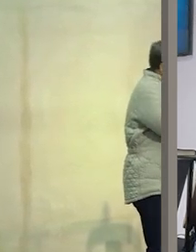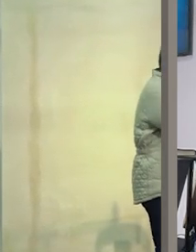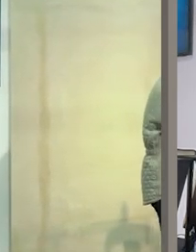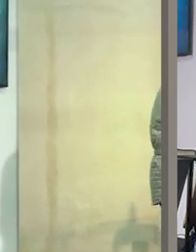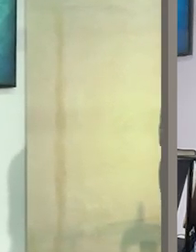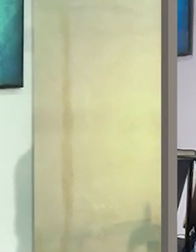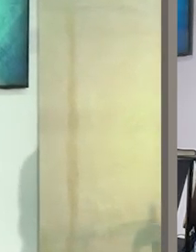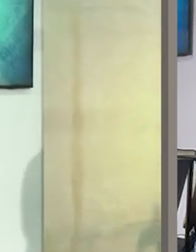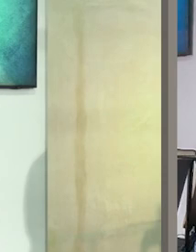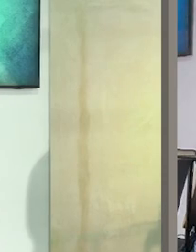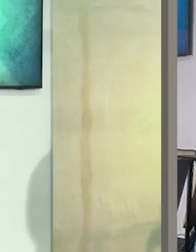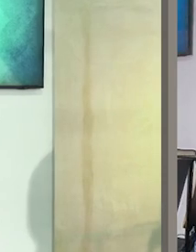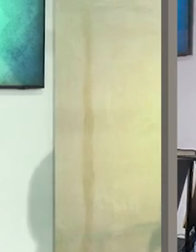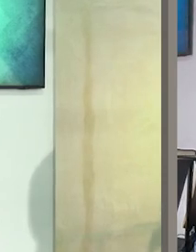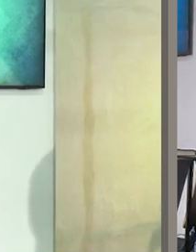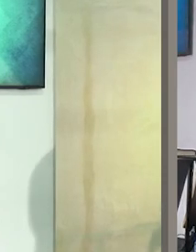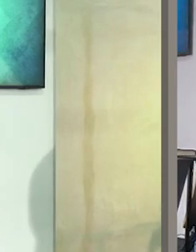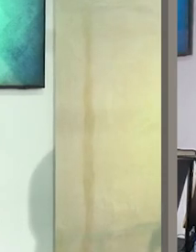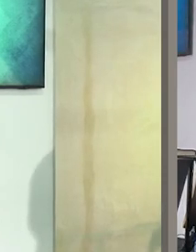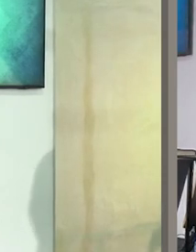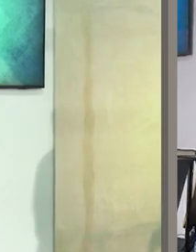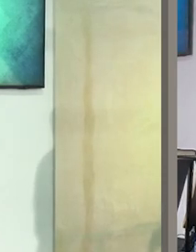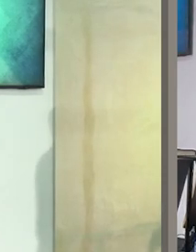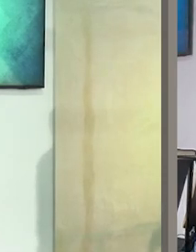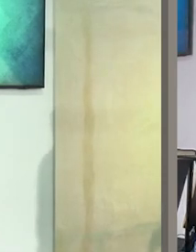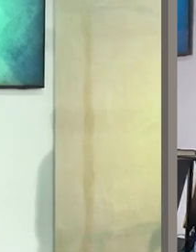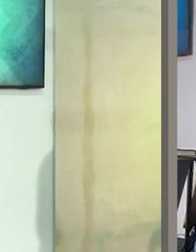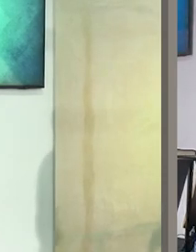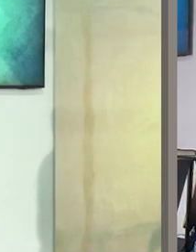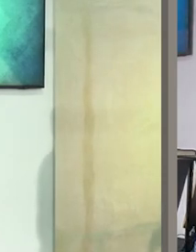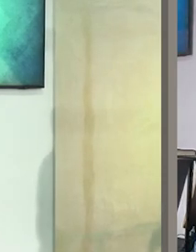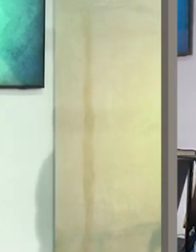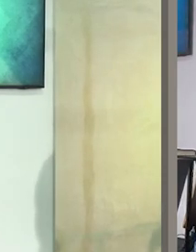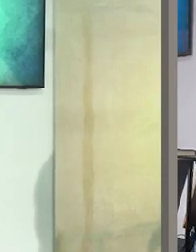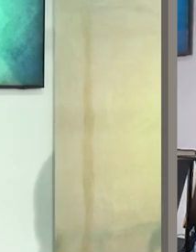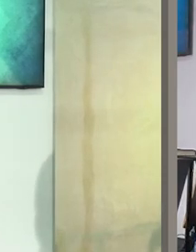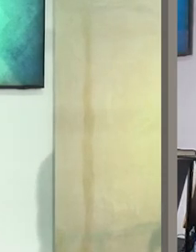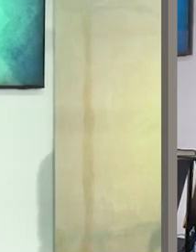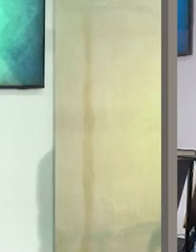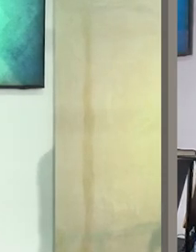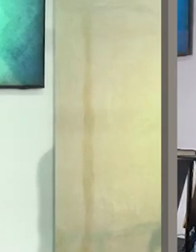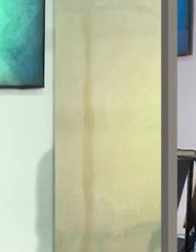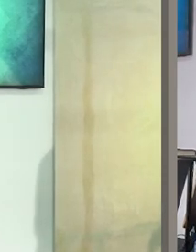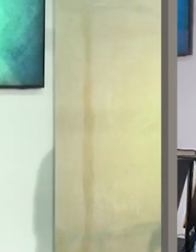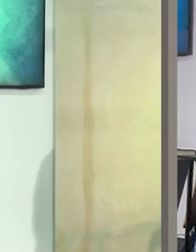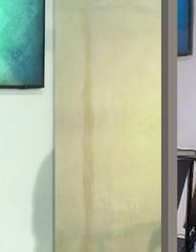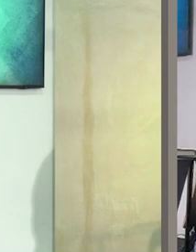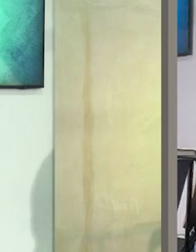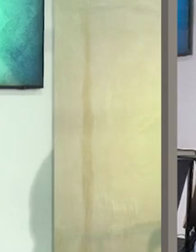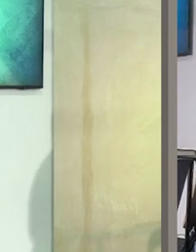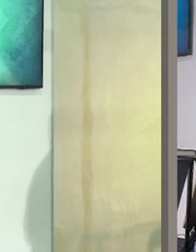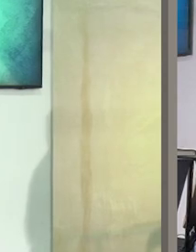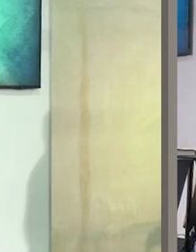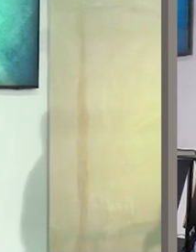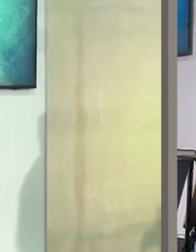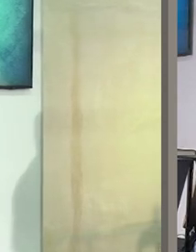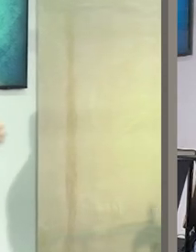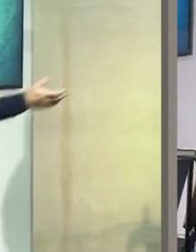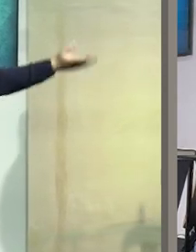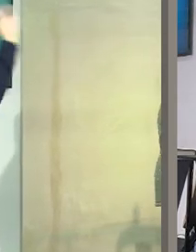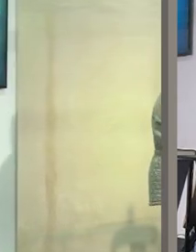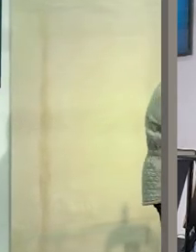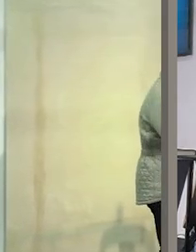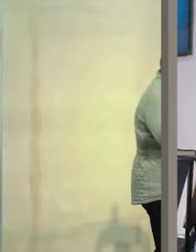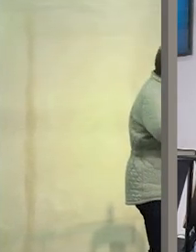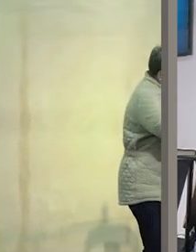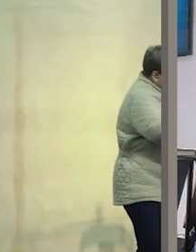kultuur breek. Nou, ons kultuur is dalk 'n bietjie anders. En hulle kultuur was kinders regtig onbelangrik. Hulle was regtig onbelangrik. En dis hoekom Jesus woorde sal 'n kind,